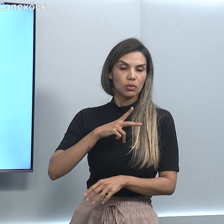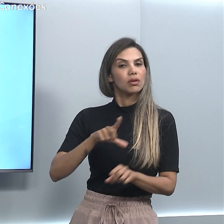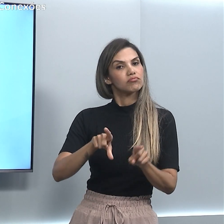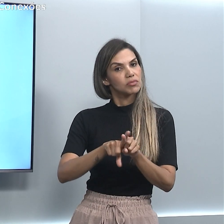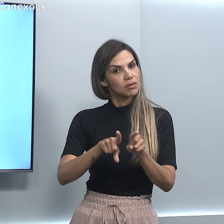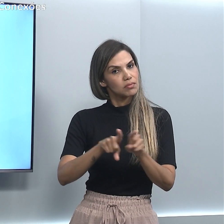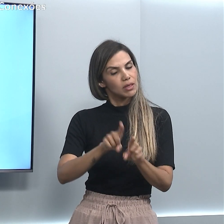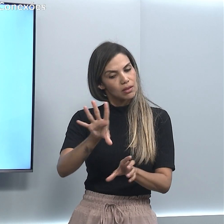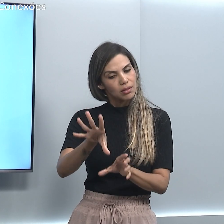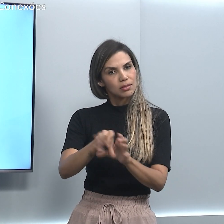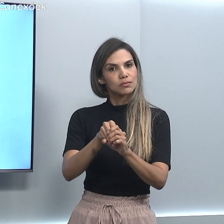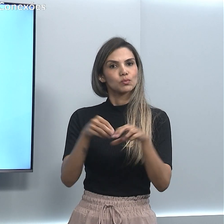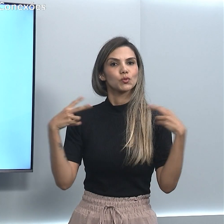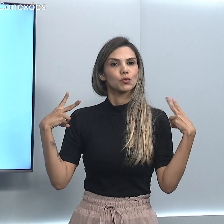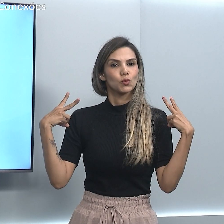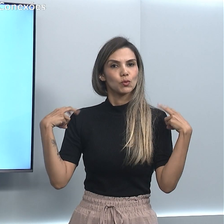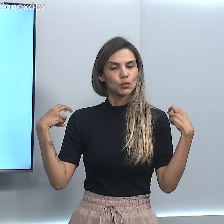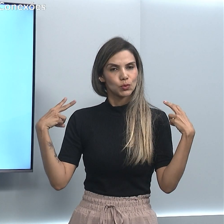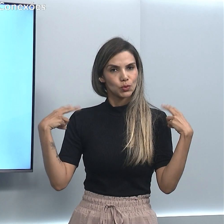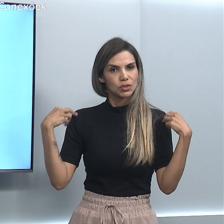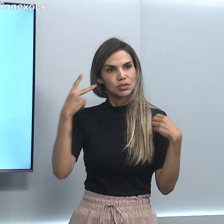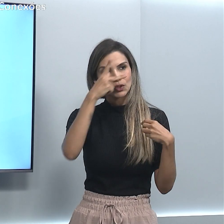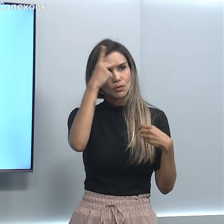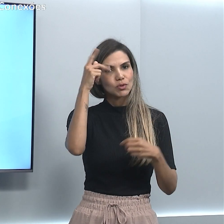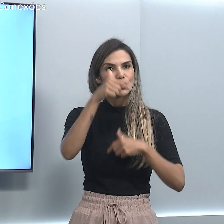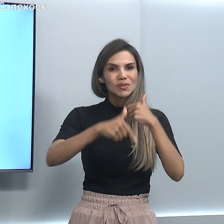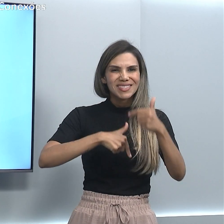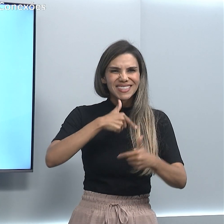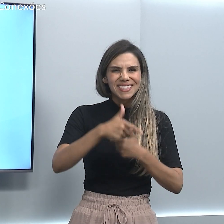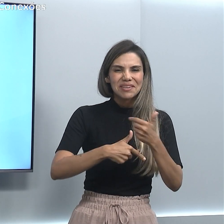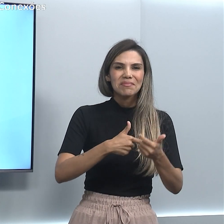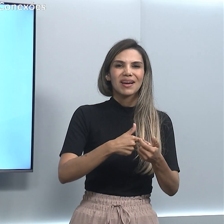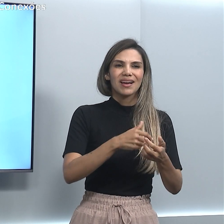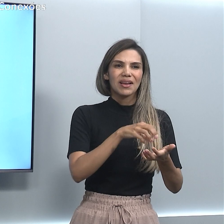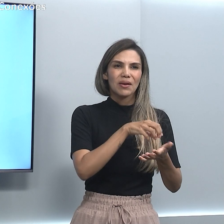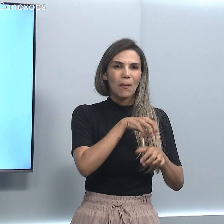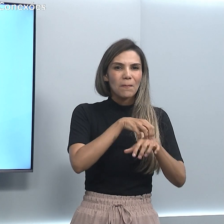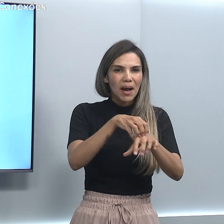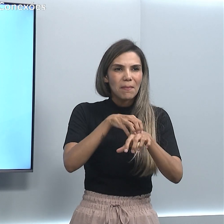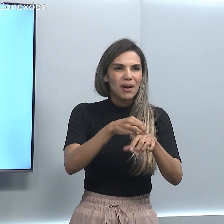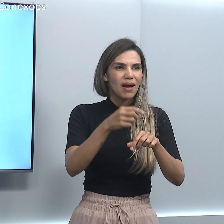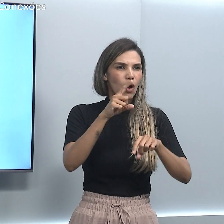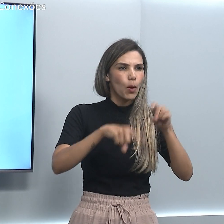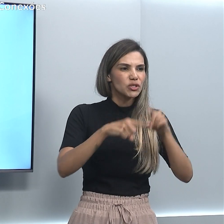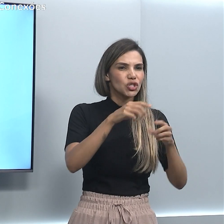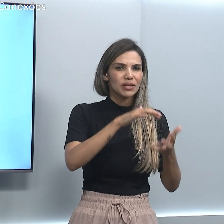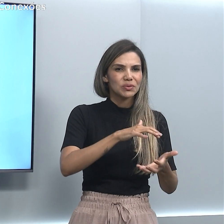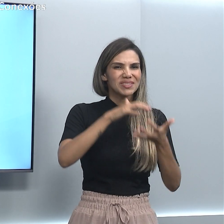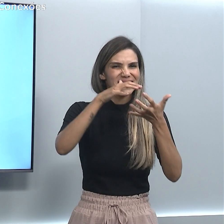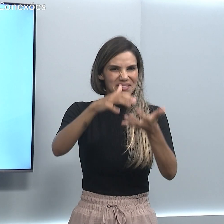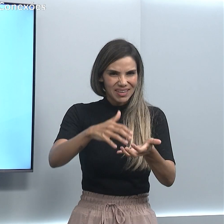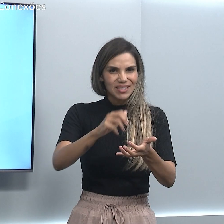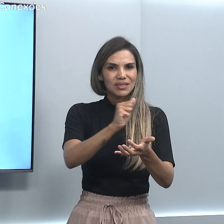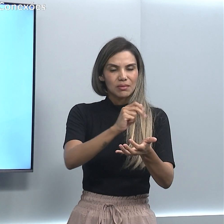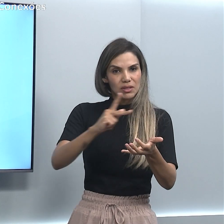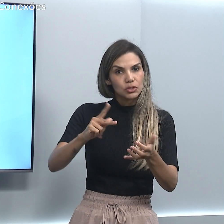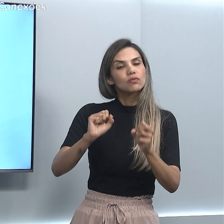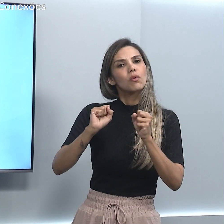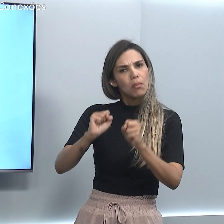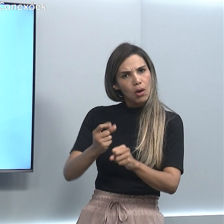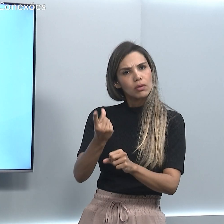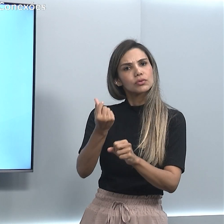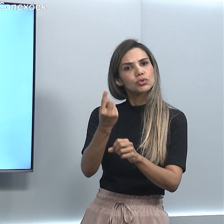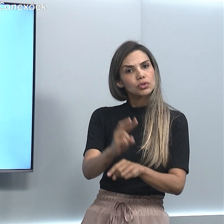e incluiu motoristas e entregadores de aplicativo. Esses trabalhadores poderão fazer empréstimos com parcelas que